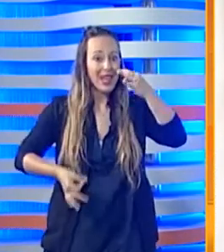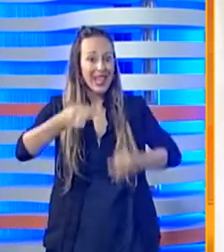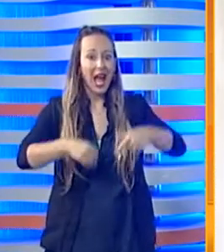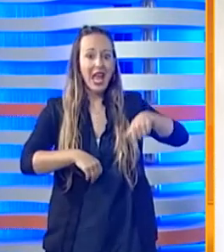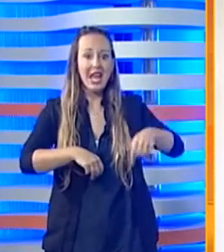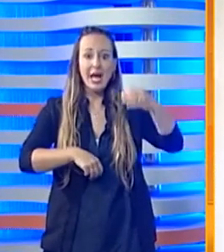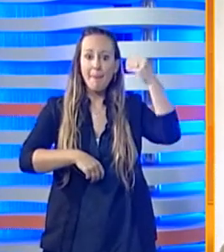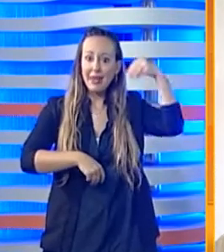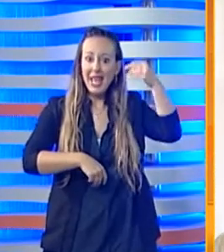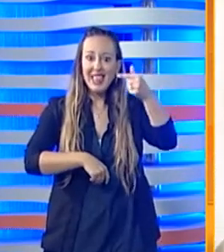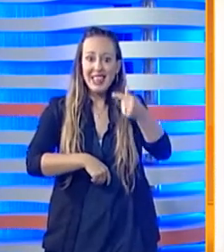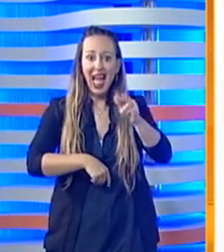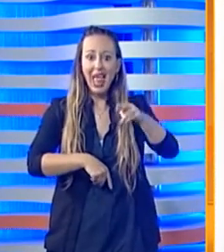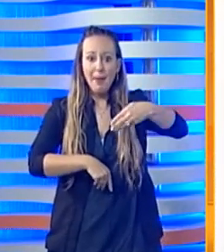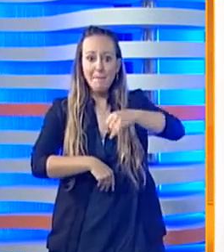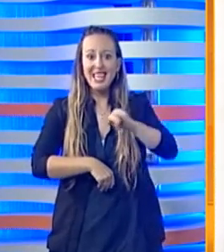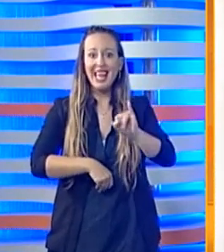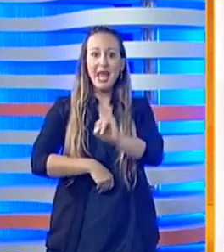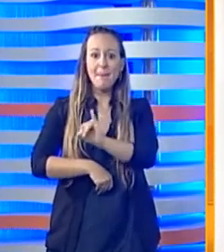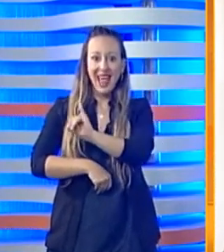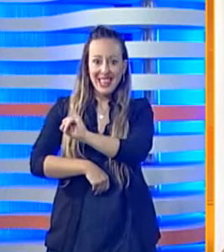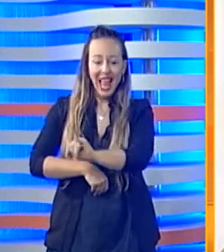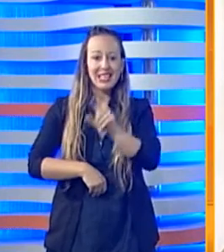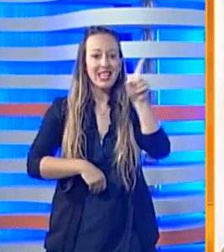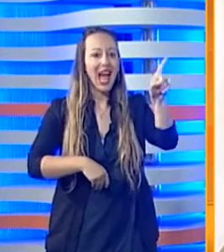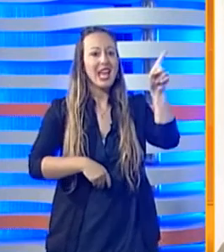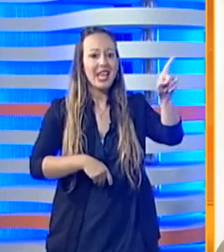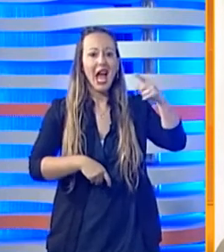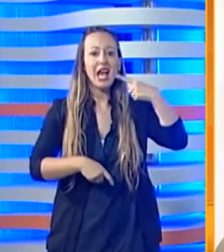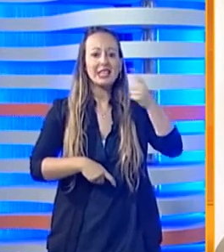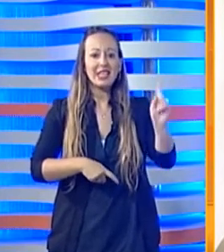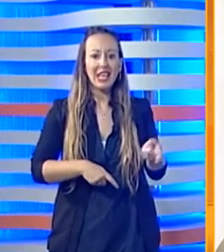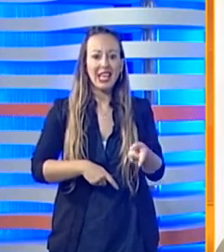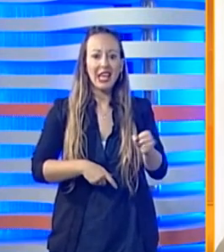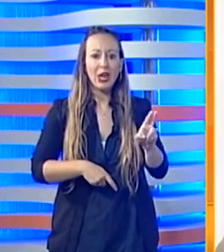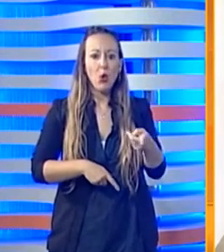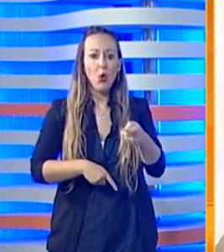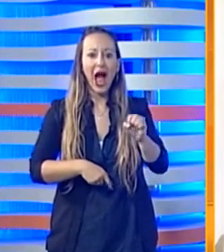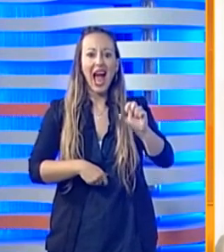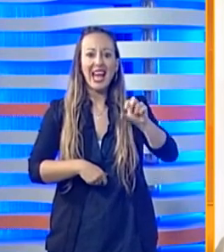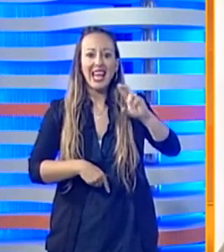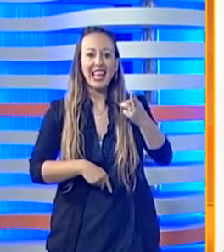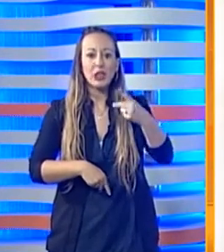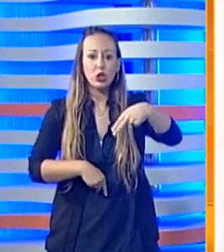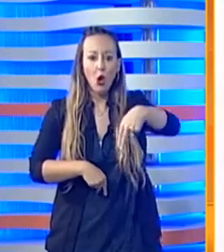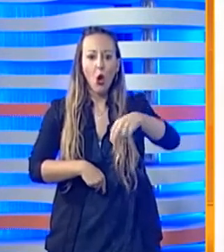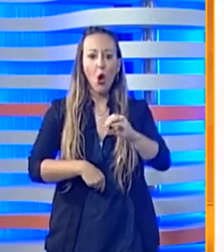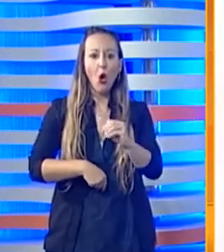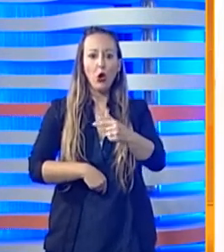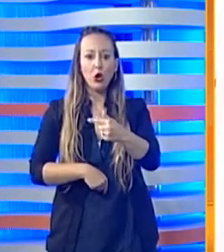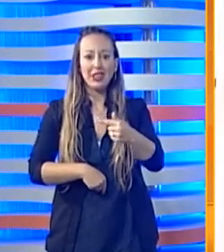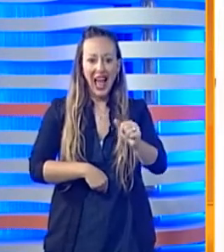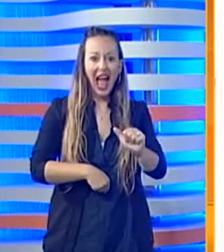Oggi, davanti al giudice per le indagini preliminari di Termini Imerese, Michele